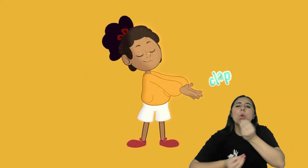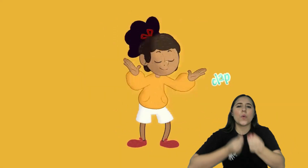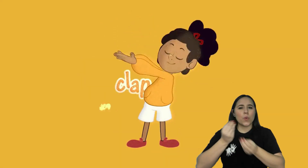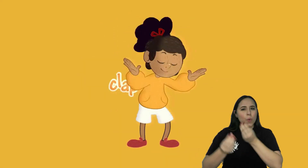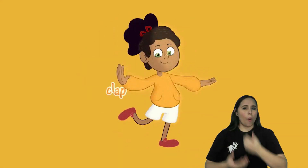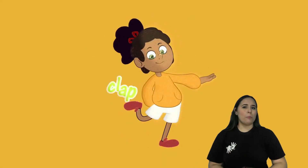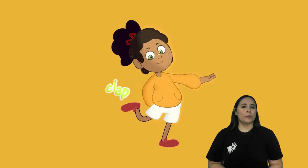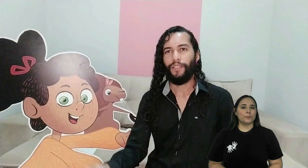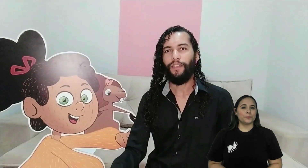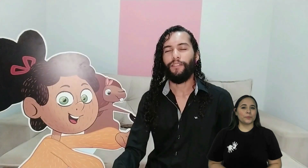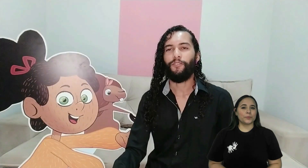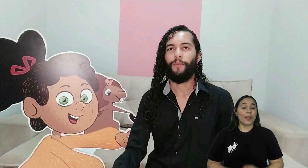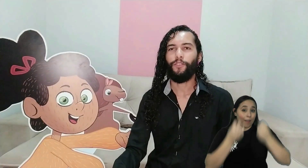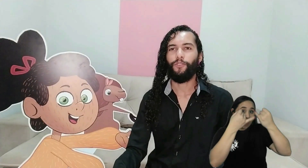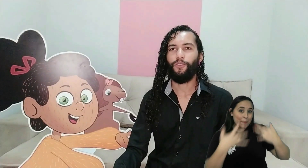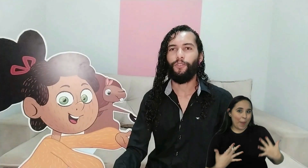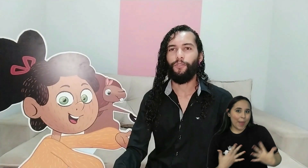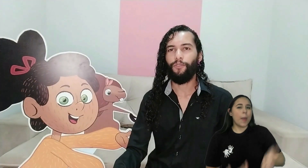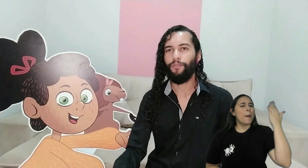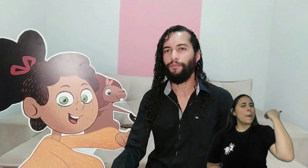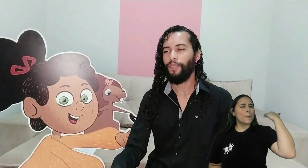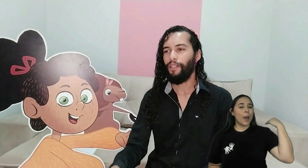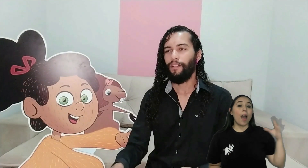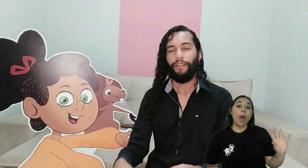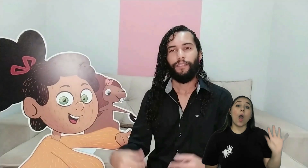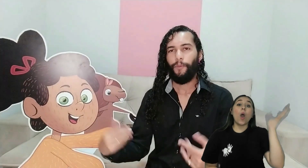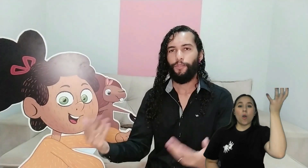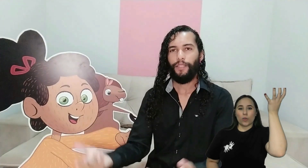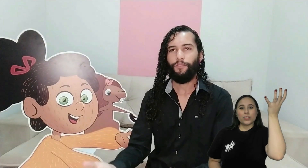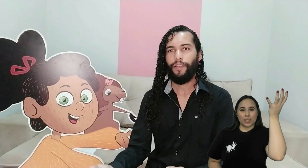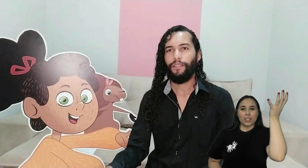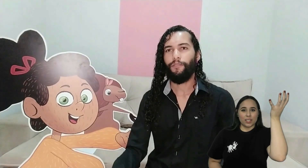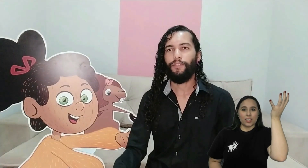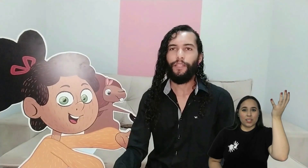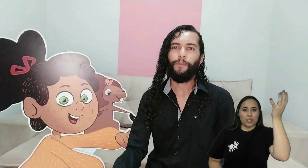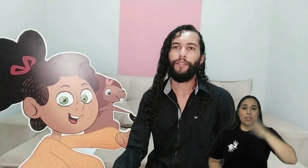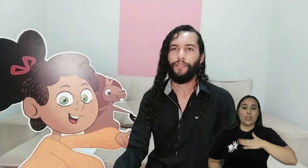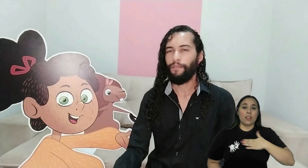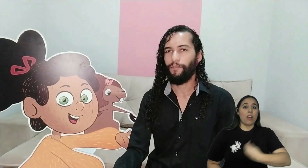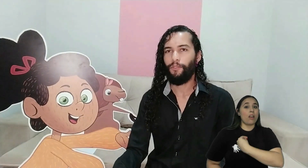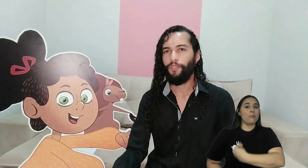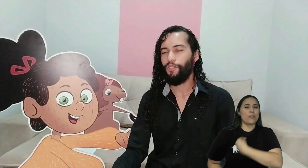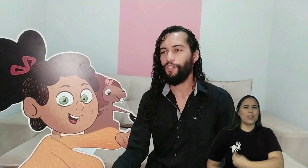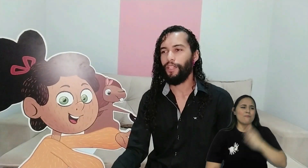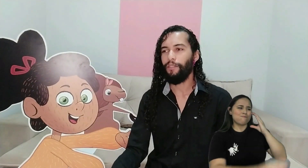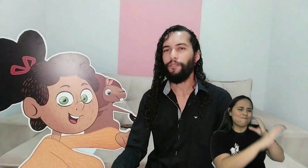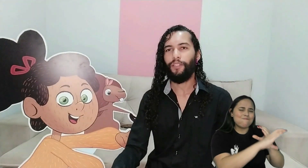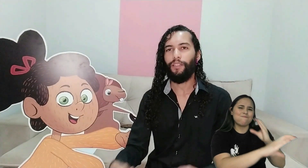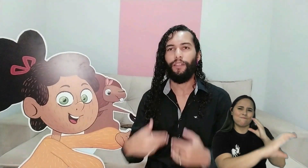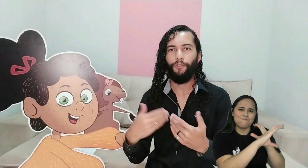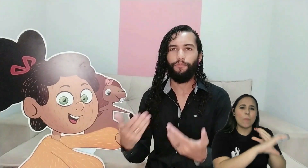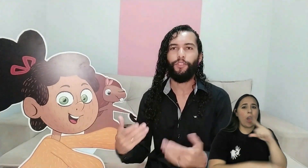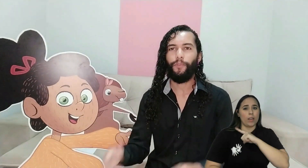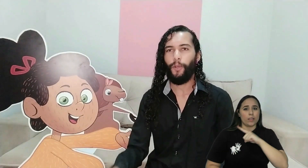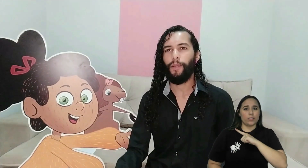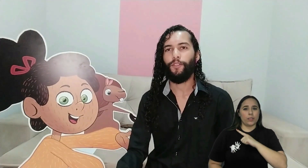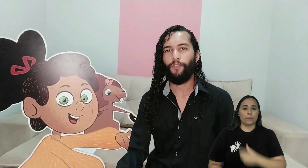O desenho das Minhas Mãozinhas começou depois de uma situação simples do cotidiano que eu tive problemas